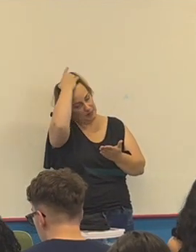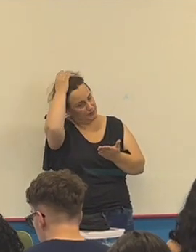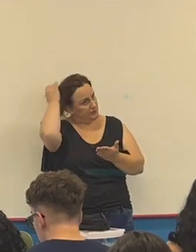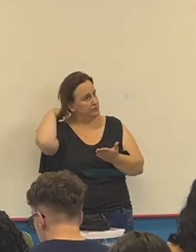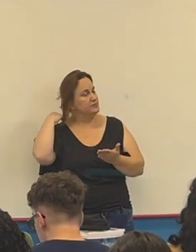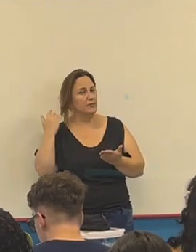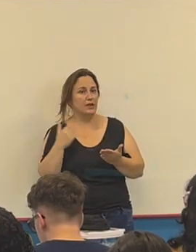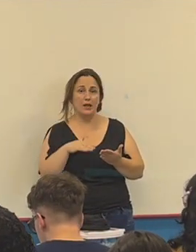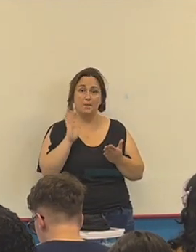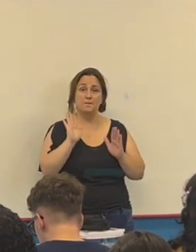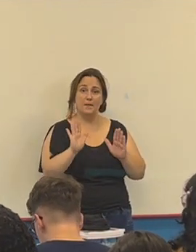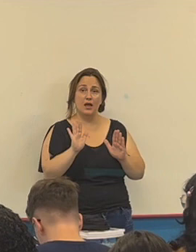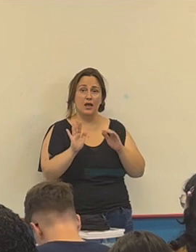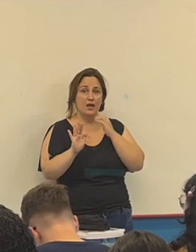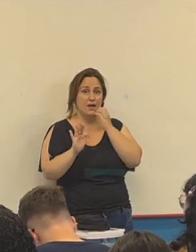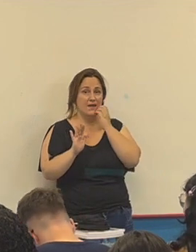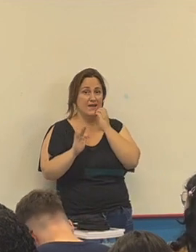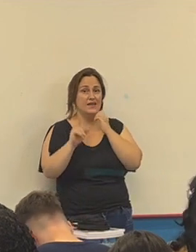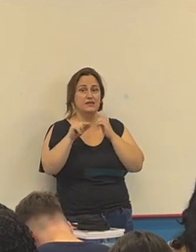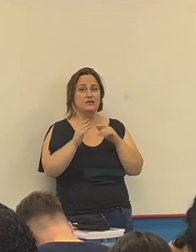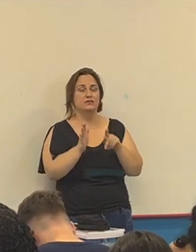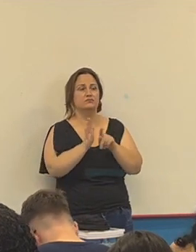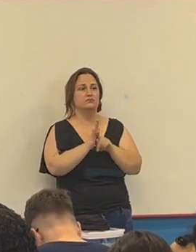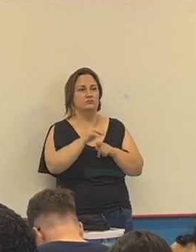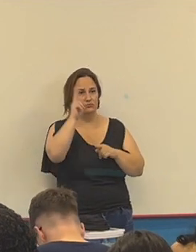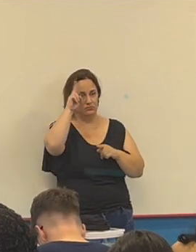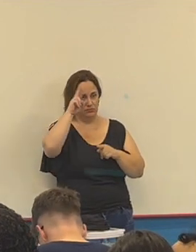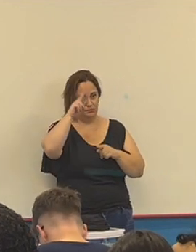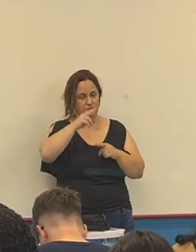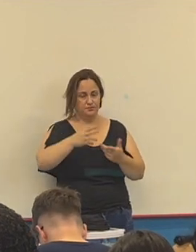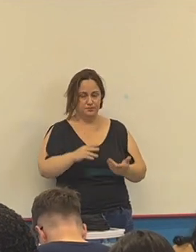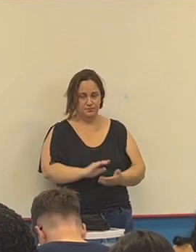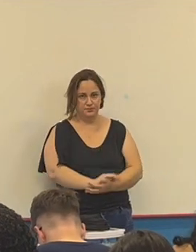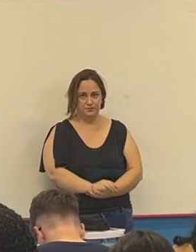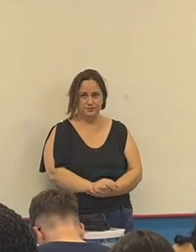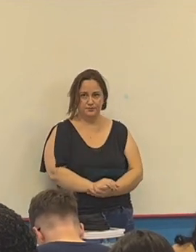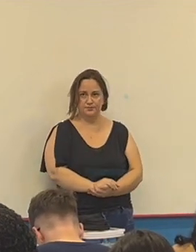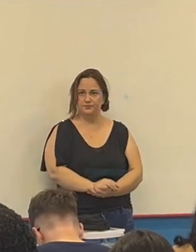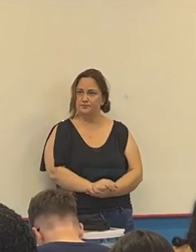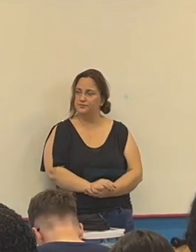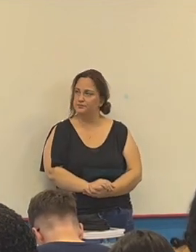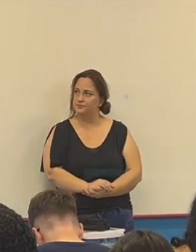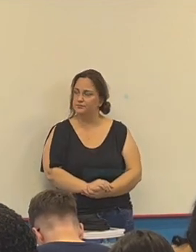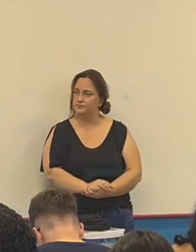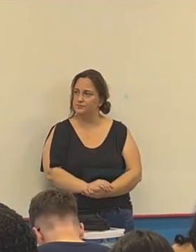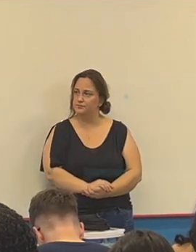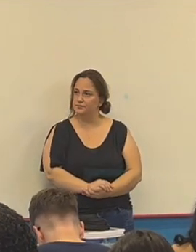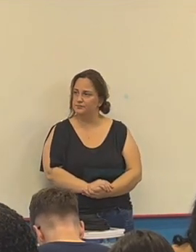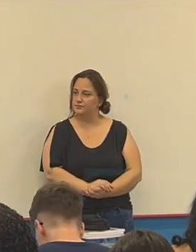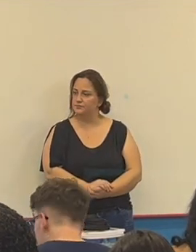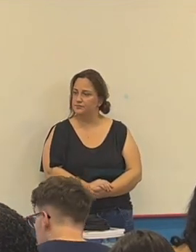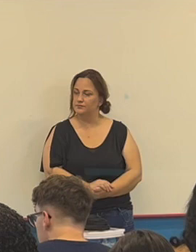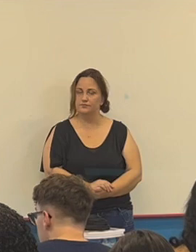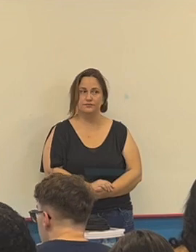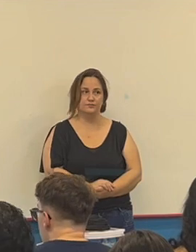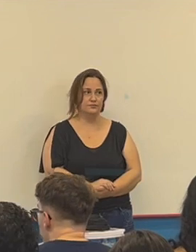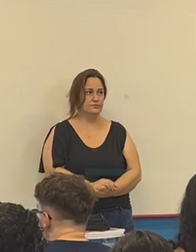ele é um articulador da história, entendeu? E nesse caso ele está fazendo ações humanas.